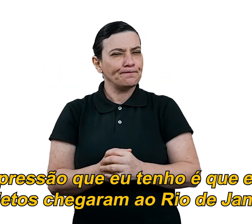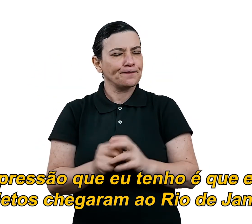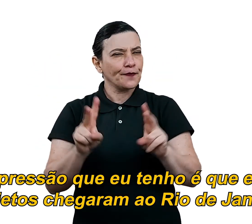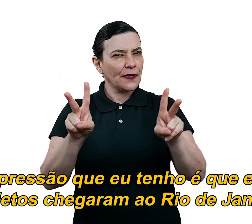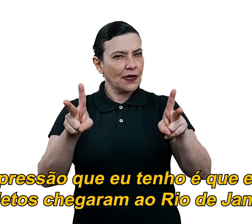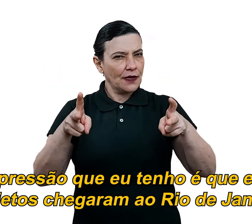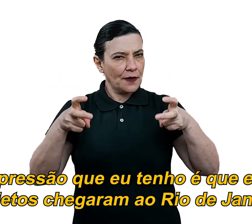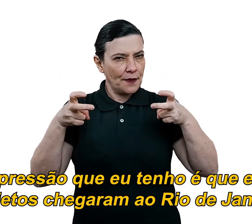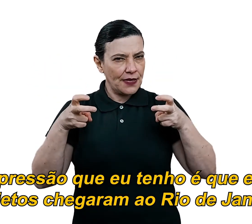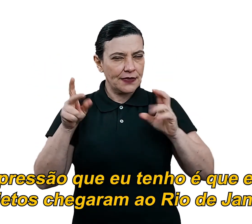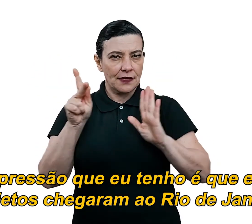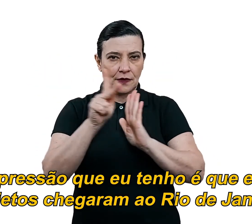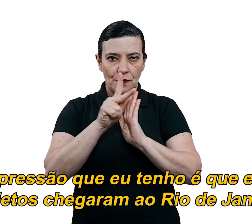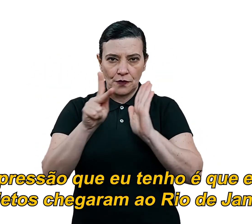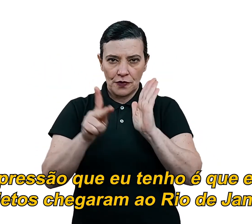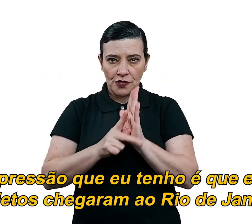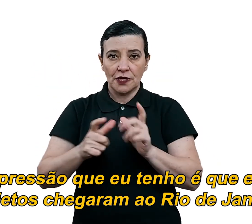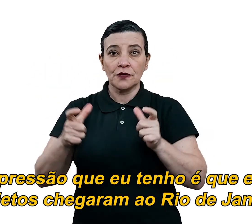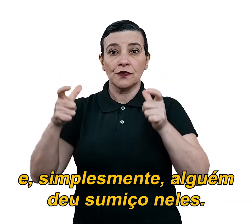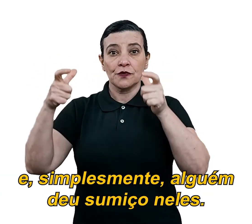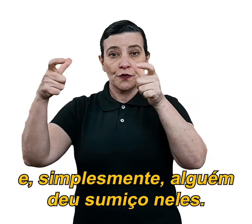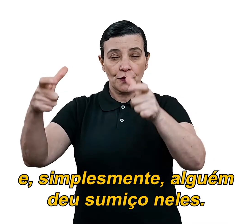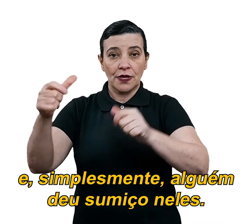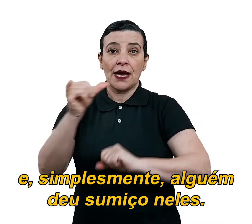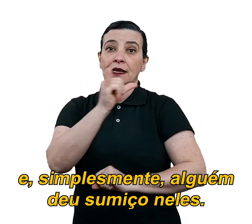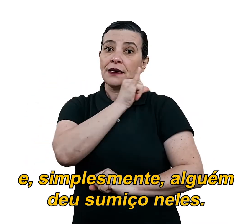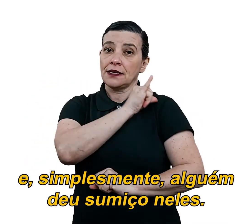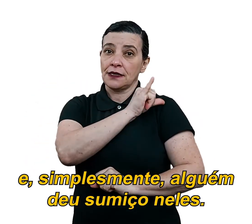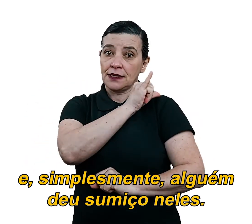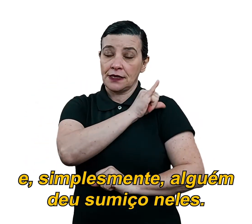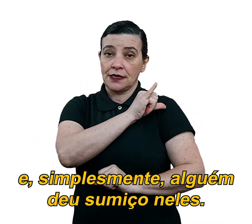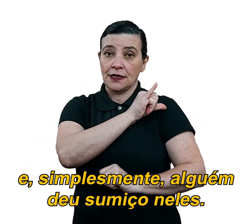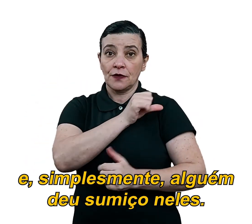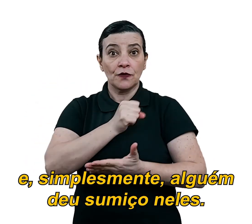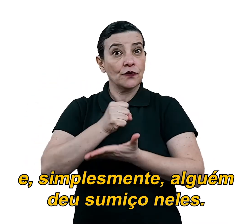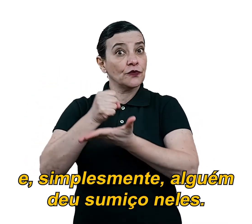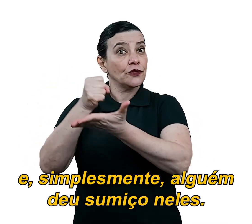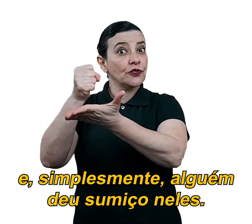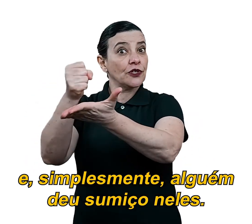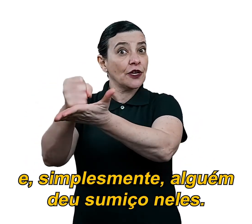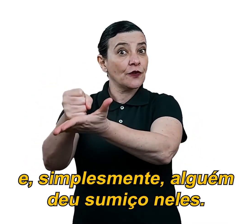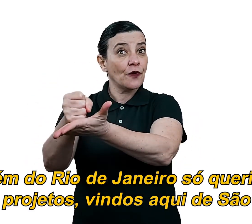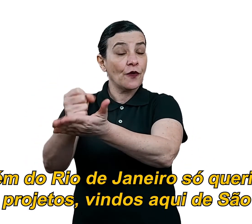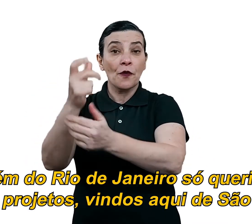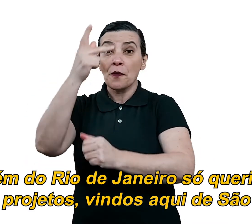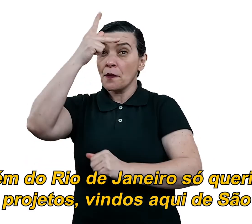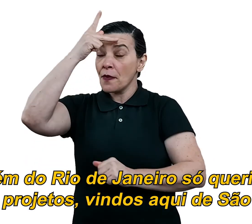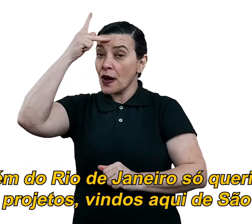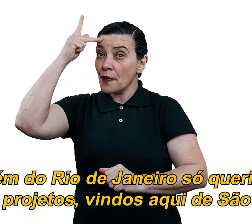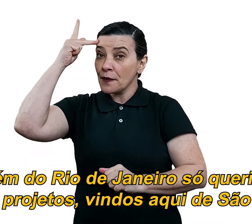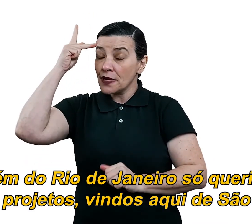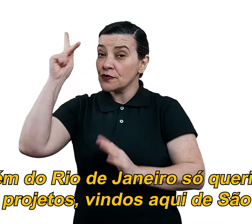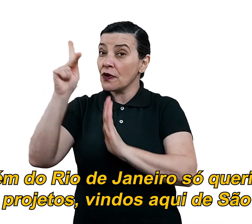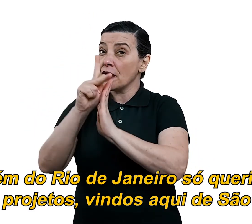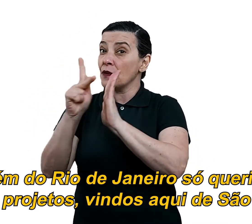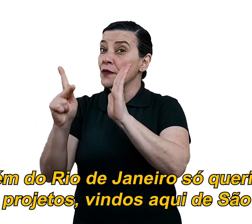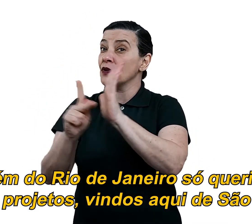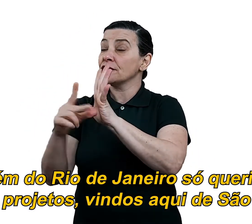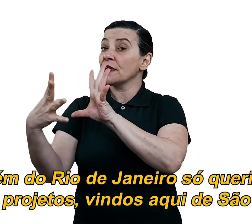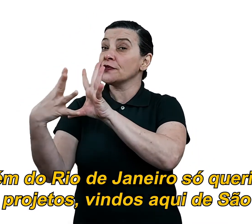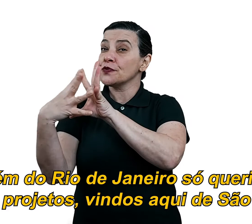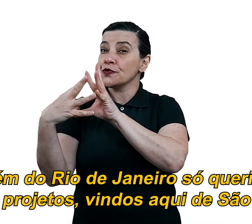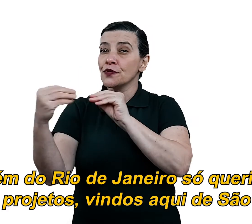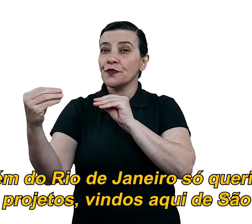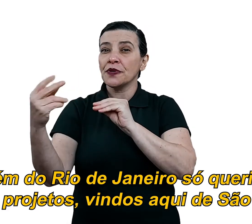impressão que eu tenho é que esses projetos chegaram no Rio de Janeiro e simplesmente alguém deu sumiço neles, que alguém, enfim, no Rio de Janeiro, o pessoal